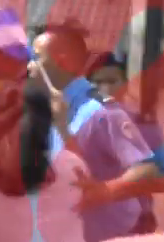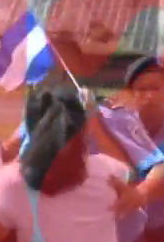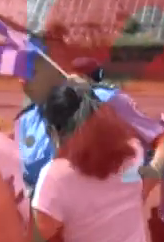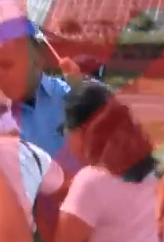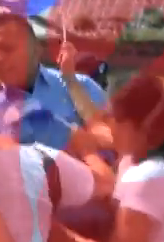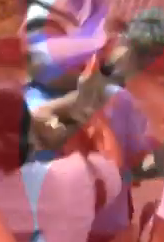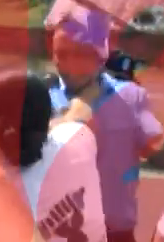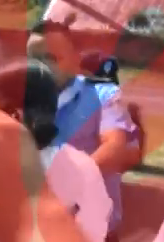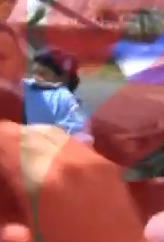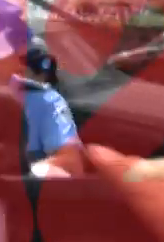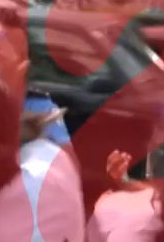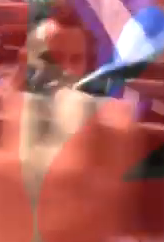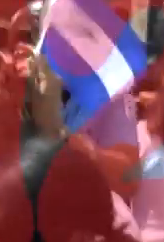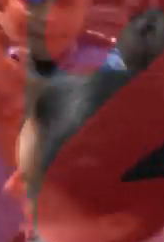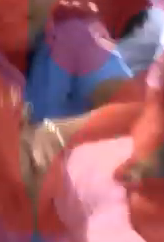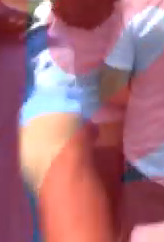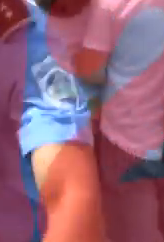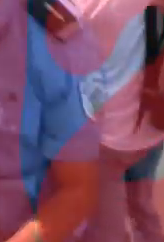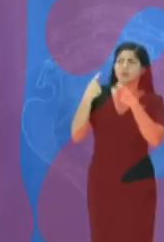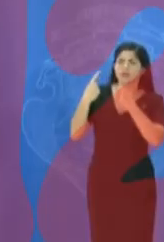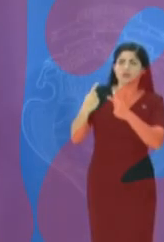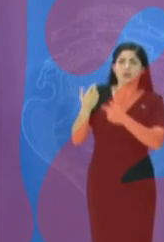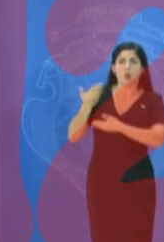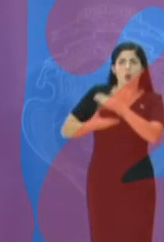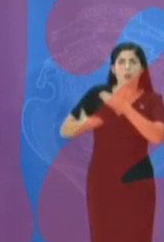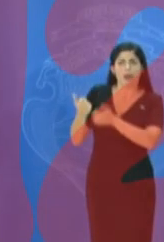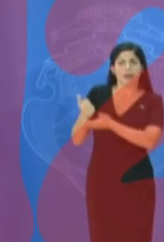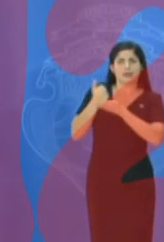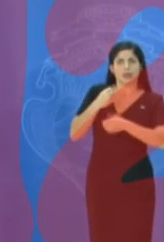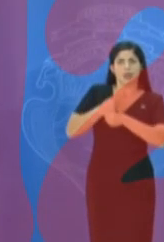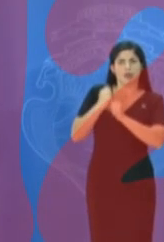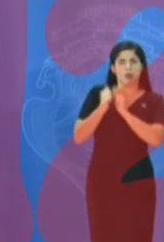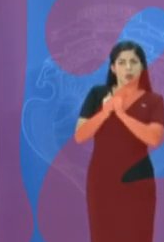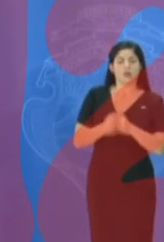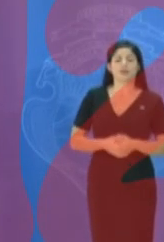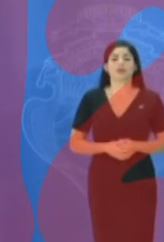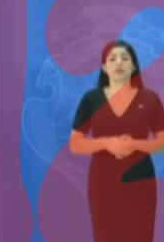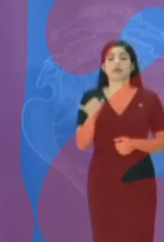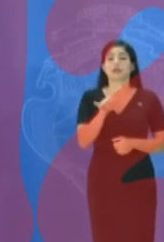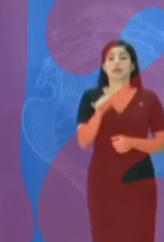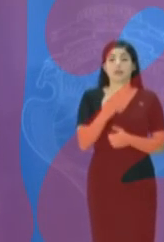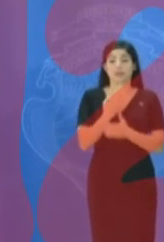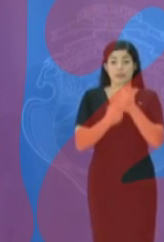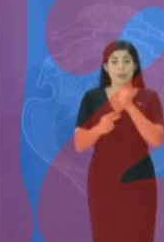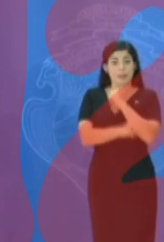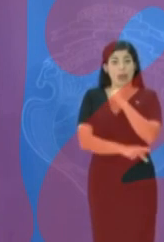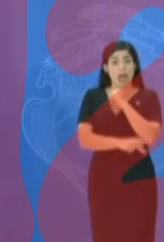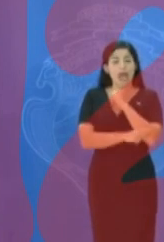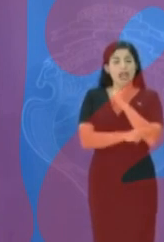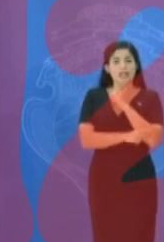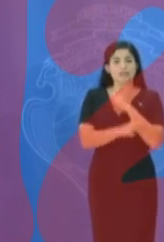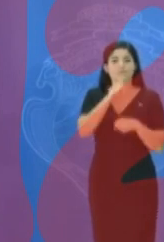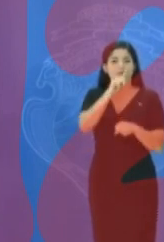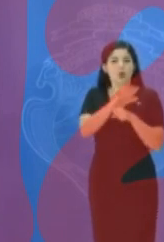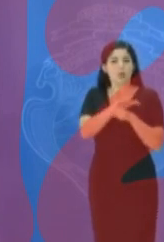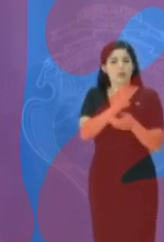Nicaragua no puede continuar violando los derechos humanos. Hemos reafirmado ambos países nuestro compromiso con los valores